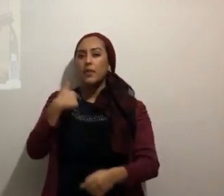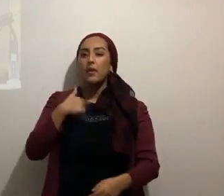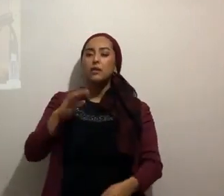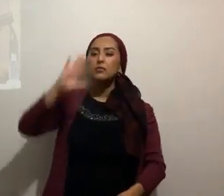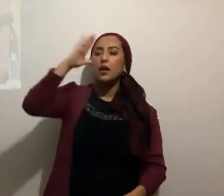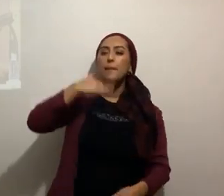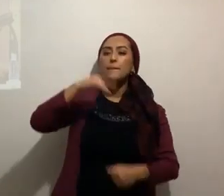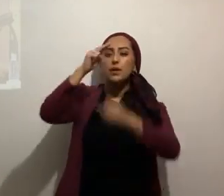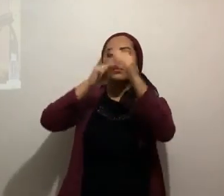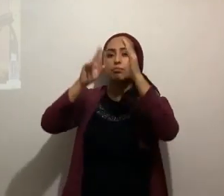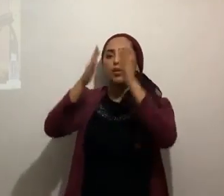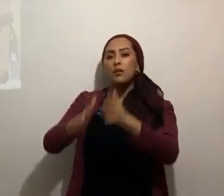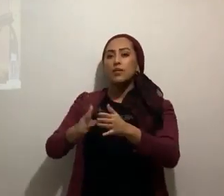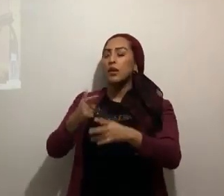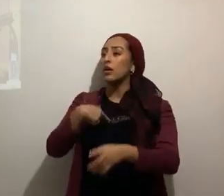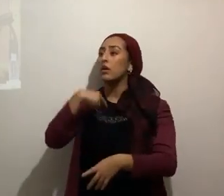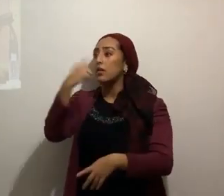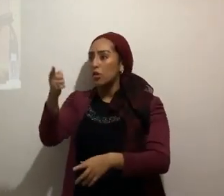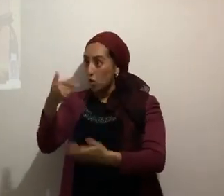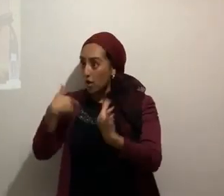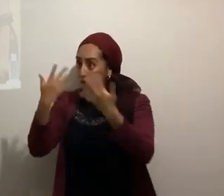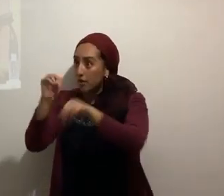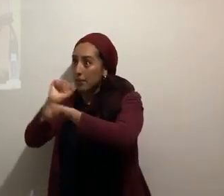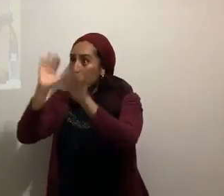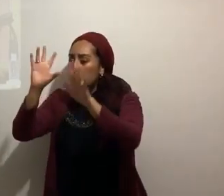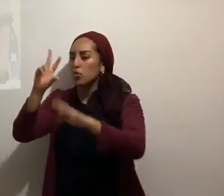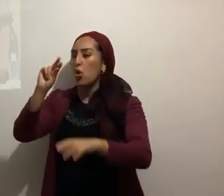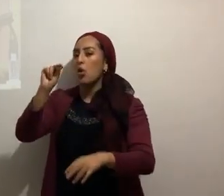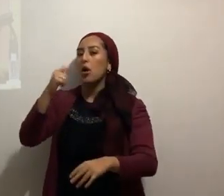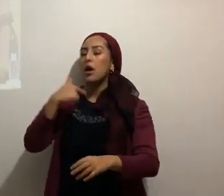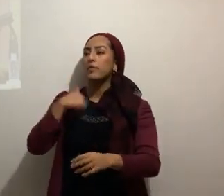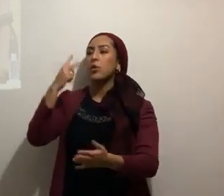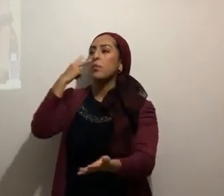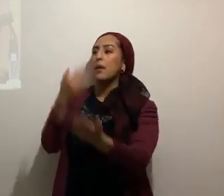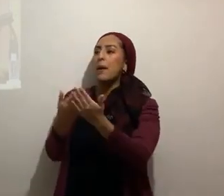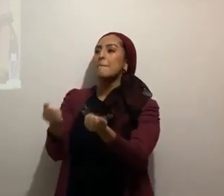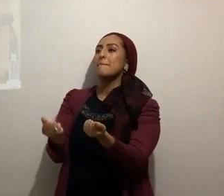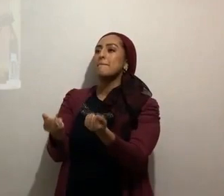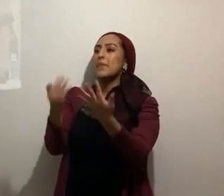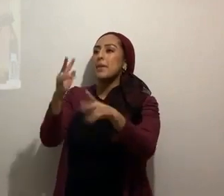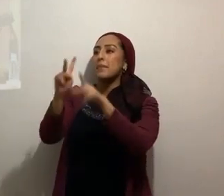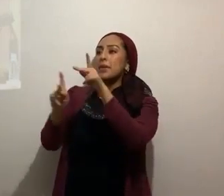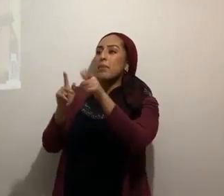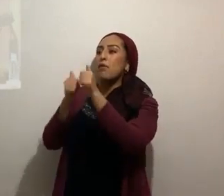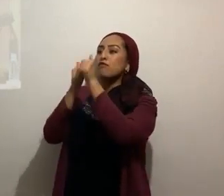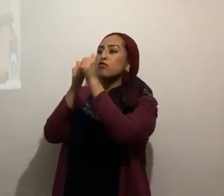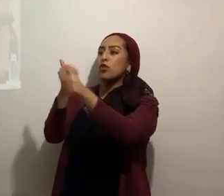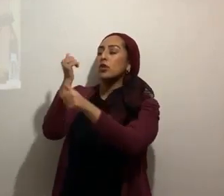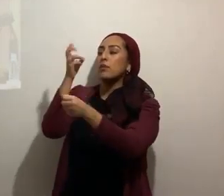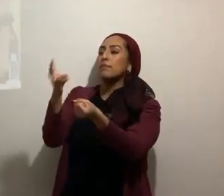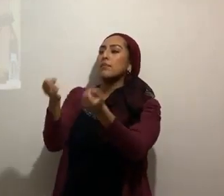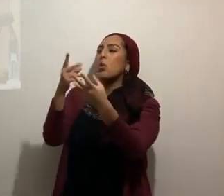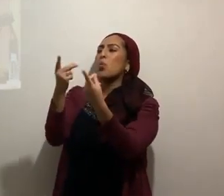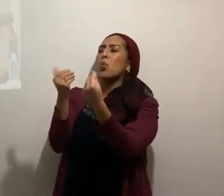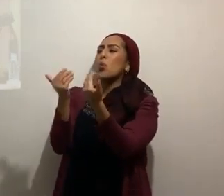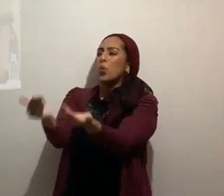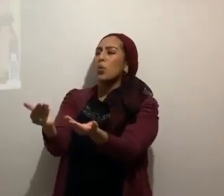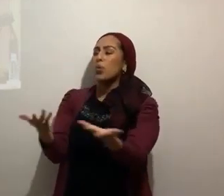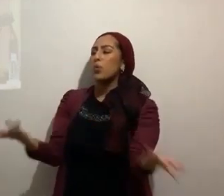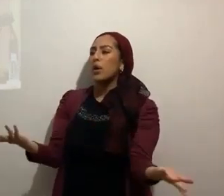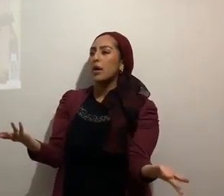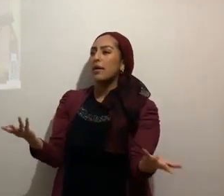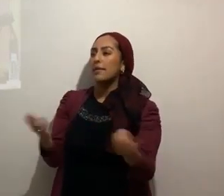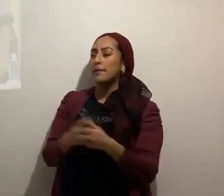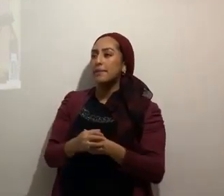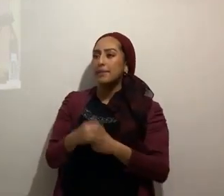no le preguntaba si había hecho milagros, no, yo le decía, tus frutos, ¿cuántos frutos tienes? ¿Qué haces? ¿Cuántas almas has